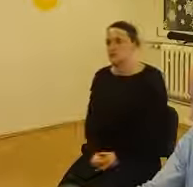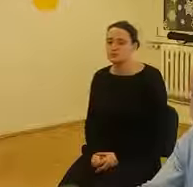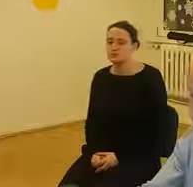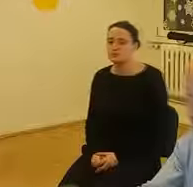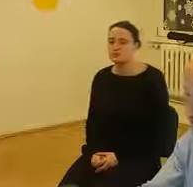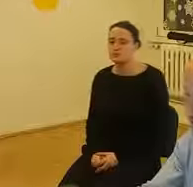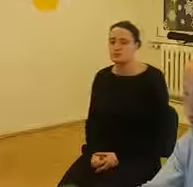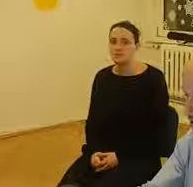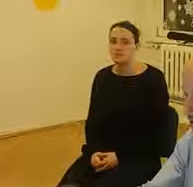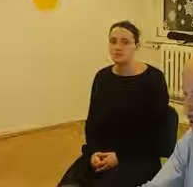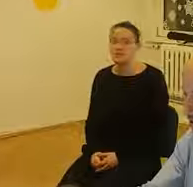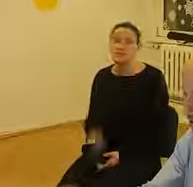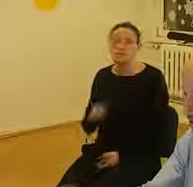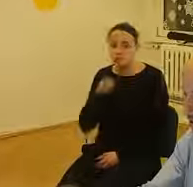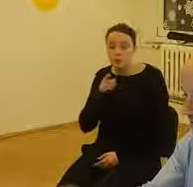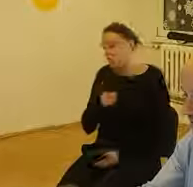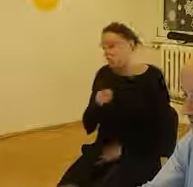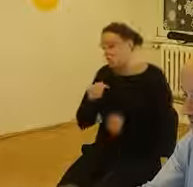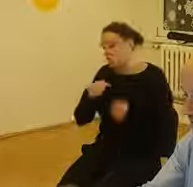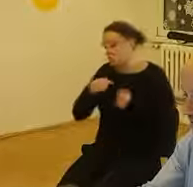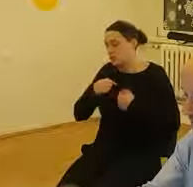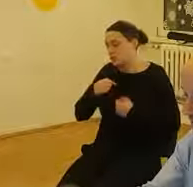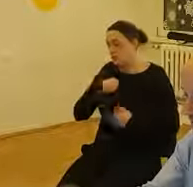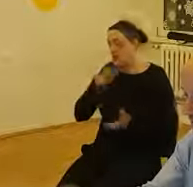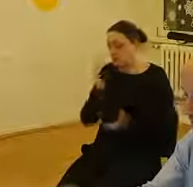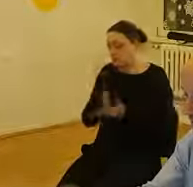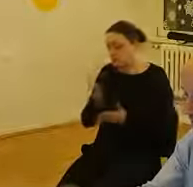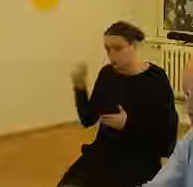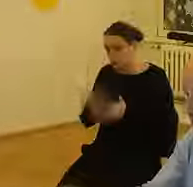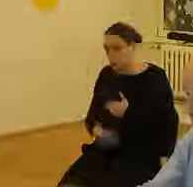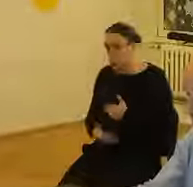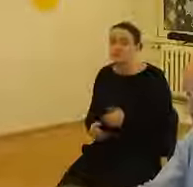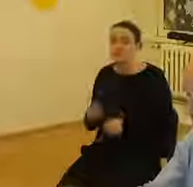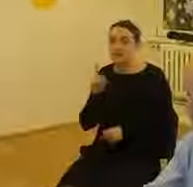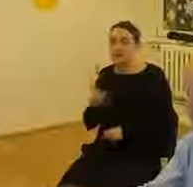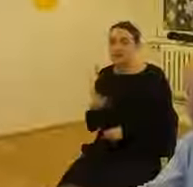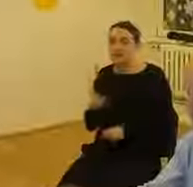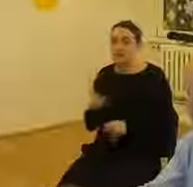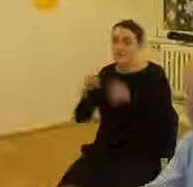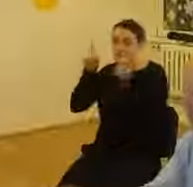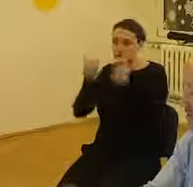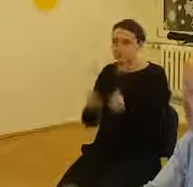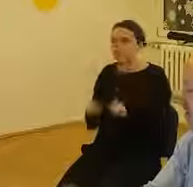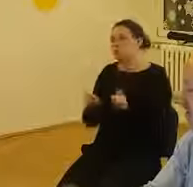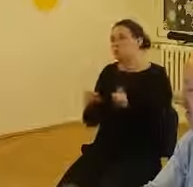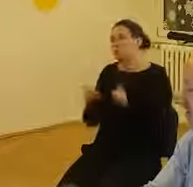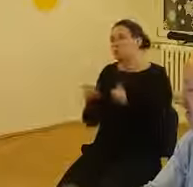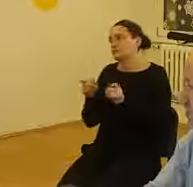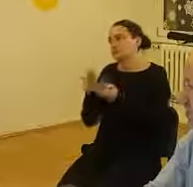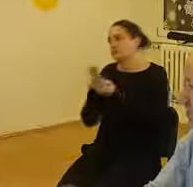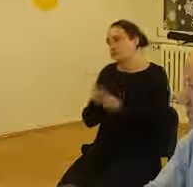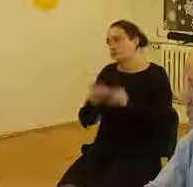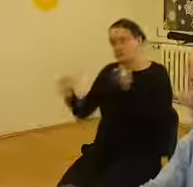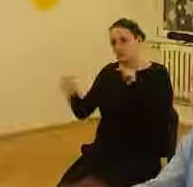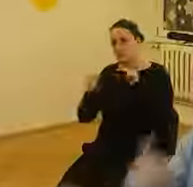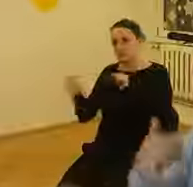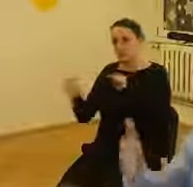I to jest tyle, jeżeli chodzi o mnie na teraz. Tak naprawdę teraz jest czas na dyskusję, na